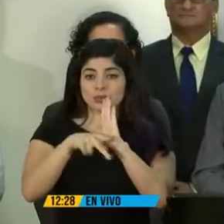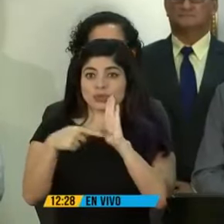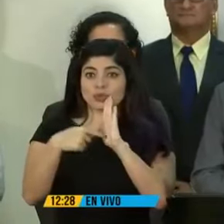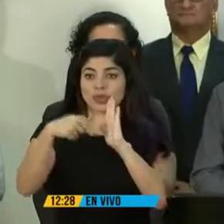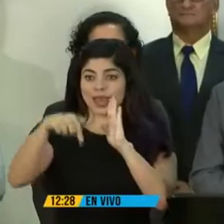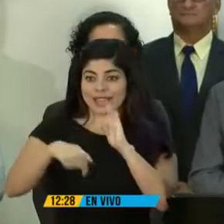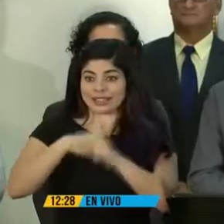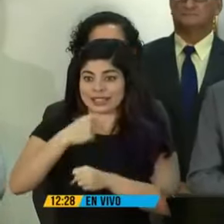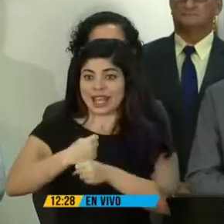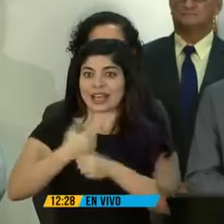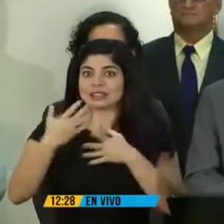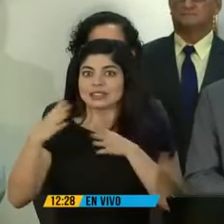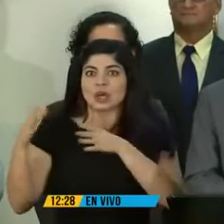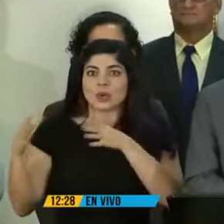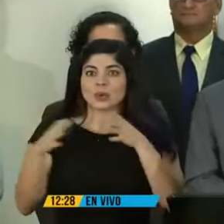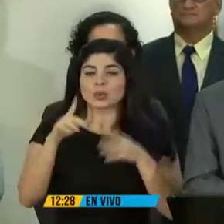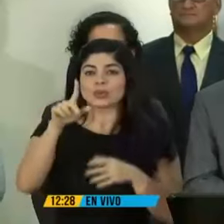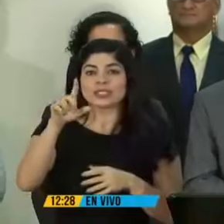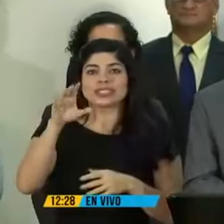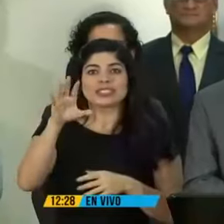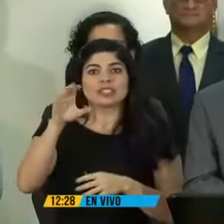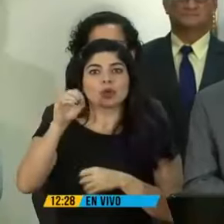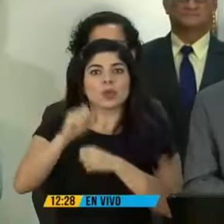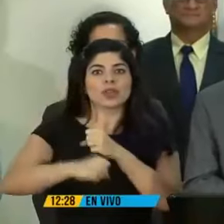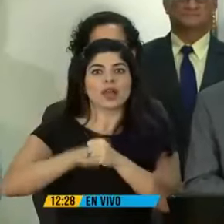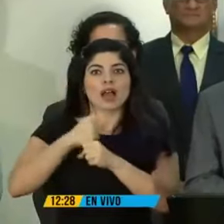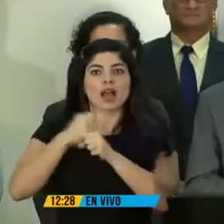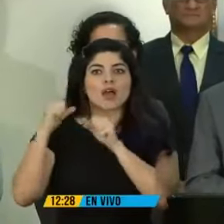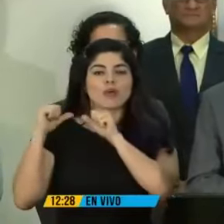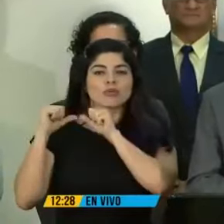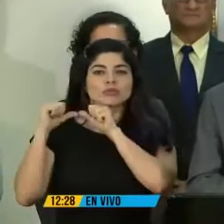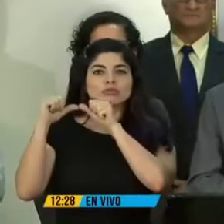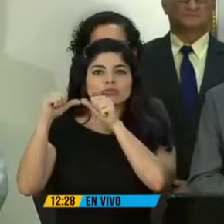año cumplió 150 años de estar vigente.